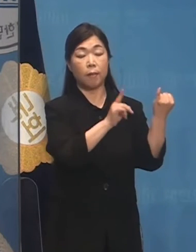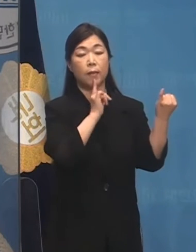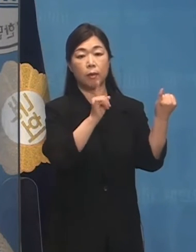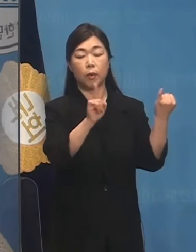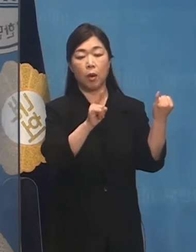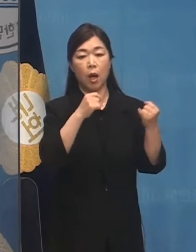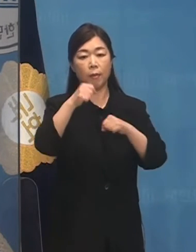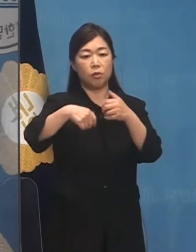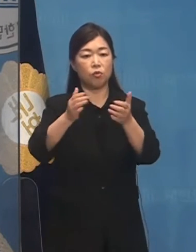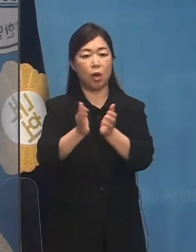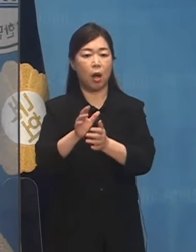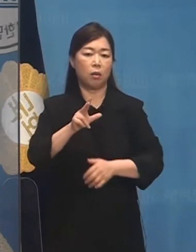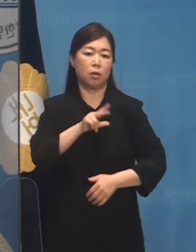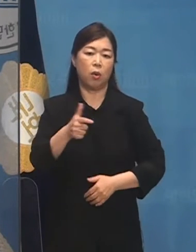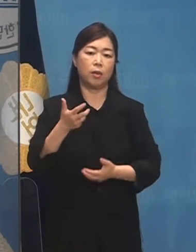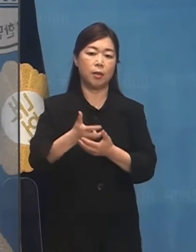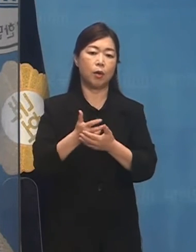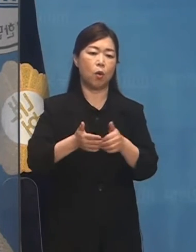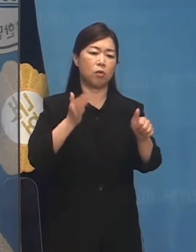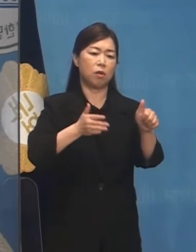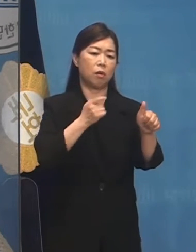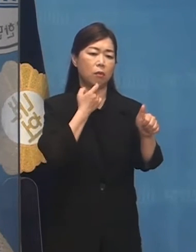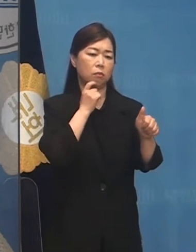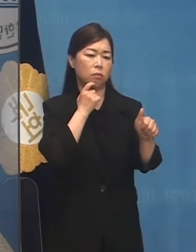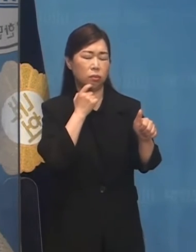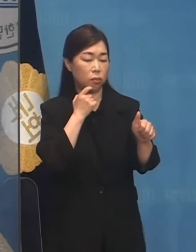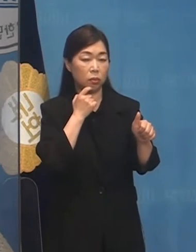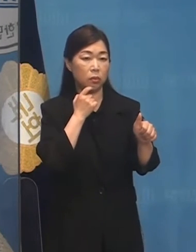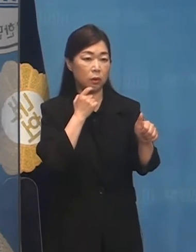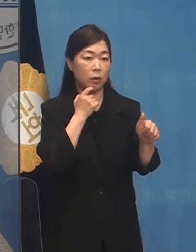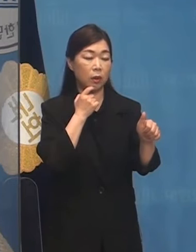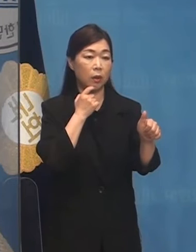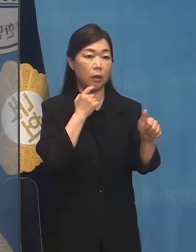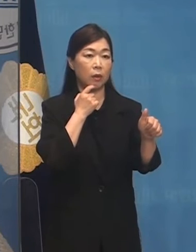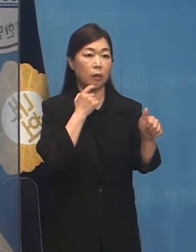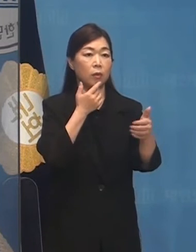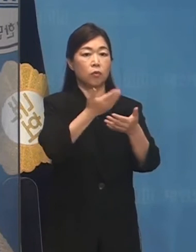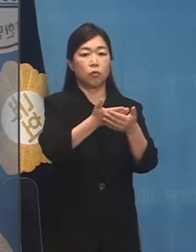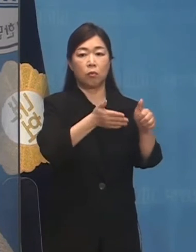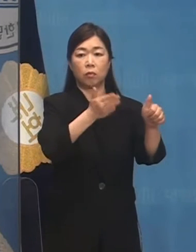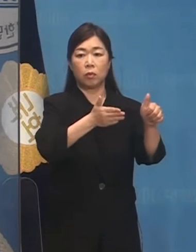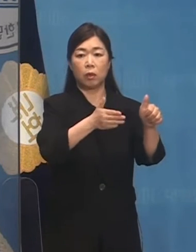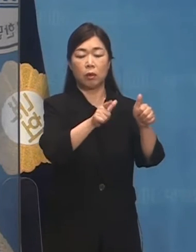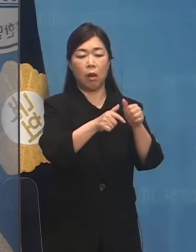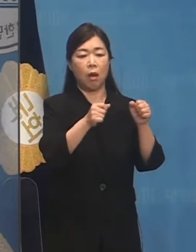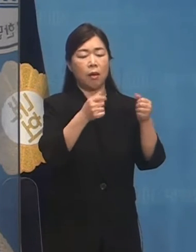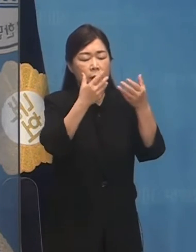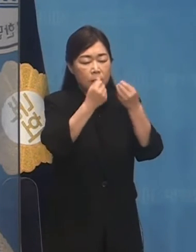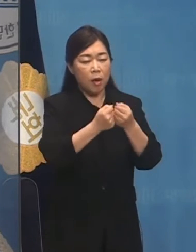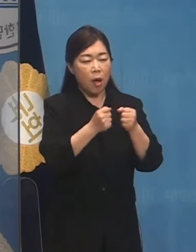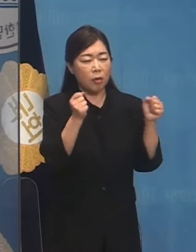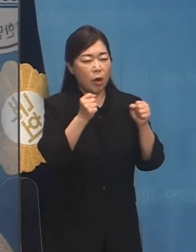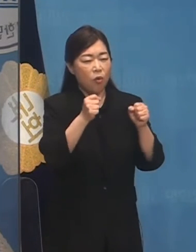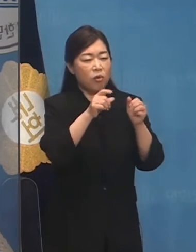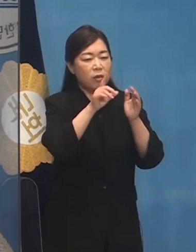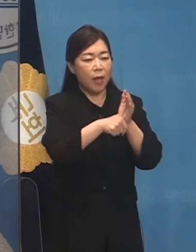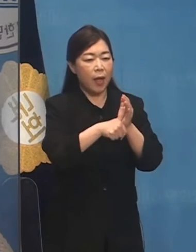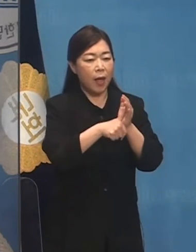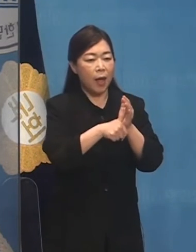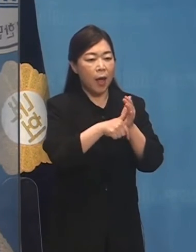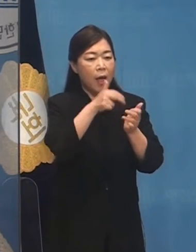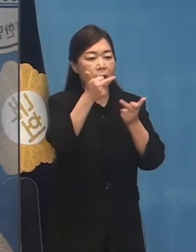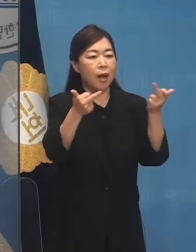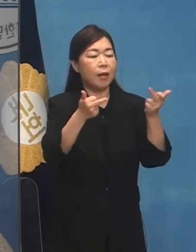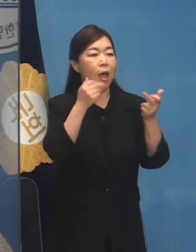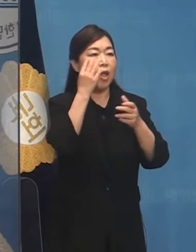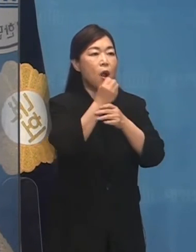민주당 의원들의 자료 제출 요구가 겨울철에 산딸기를 구해오라는 격이다.